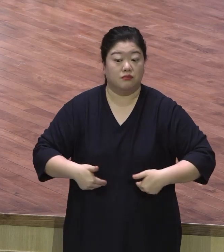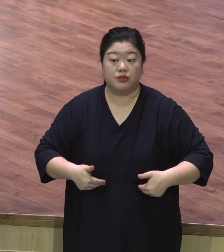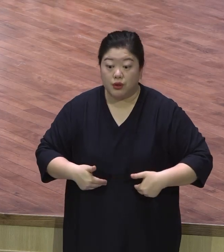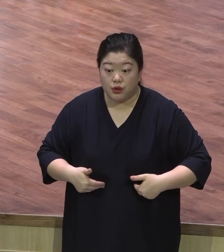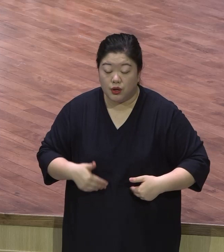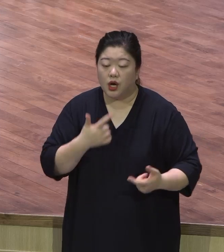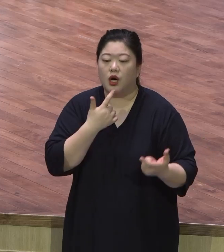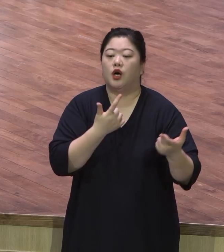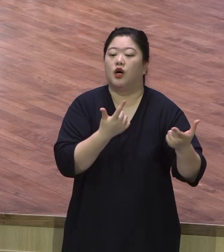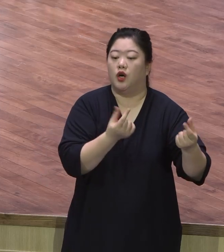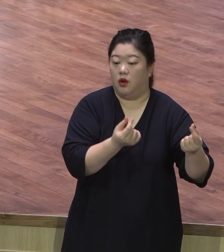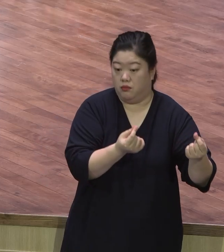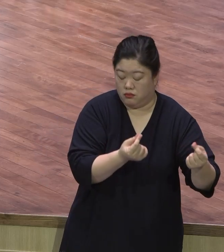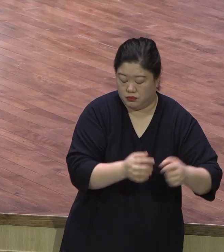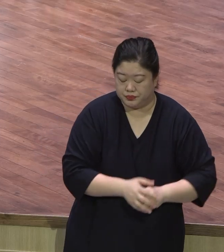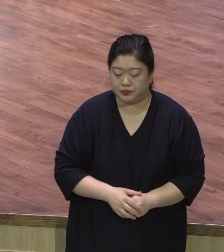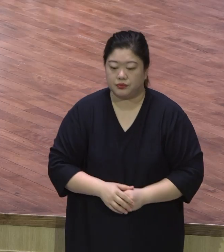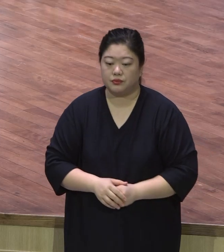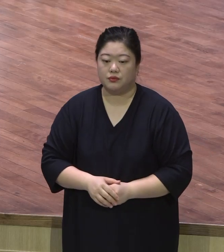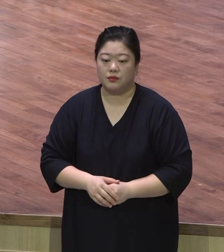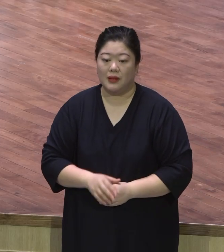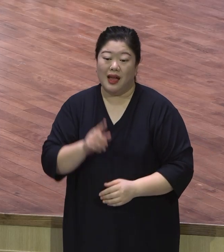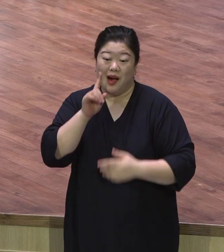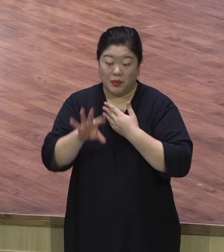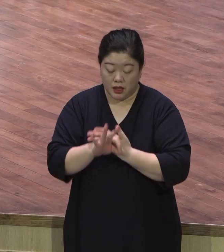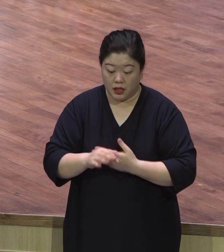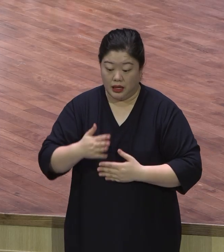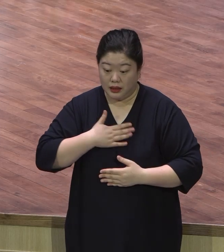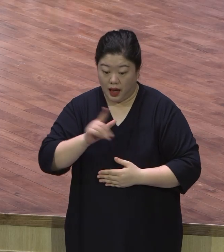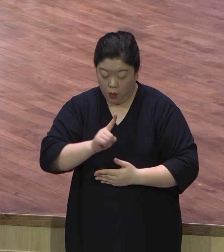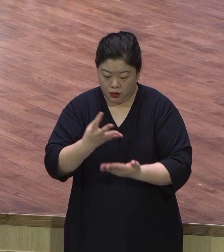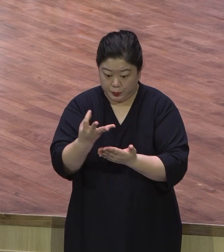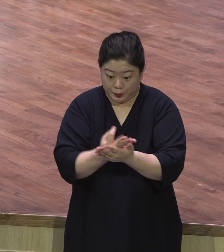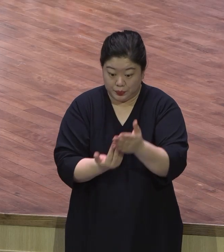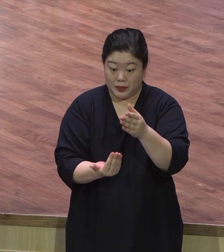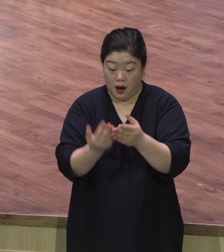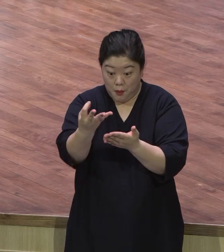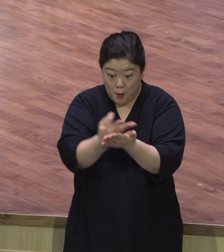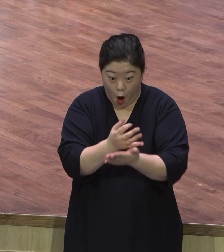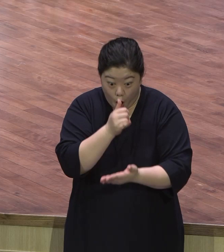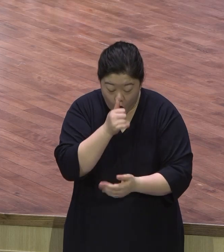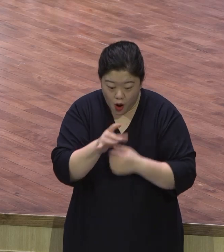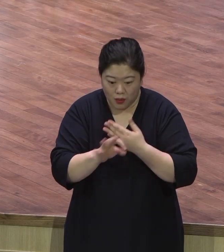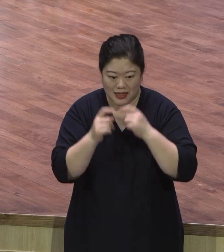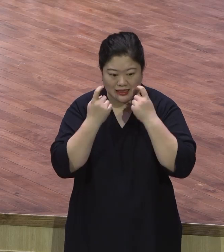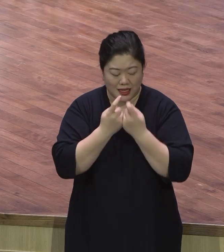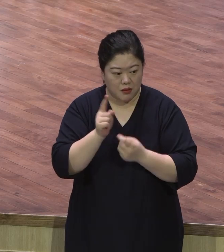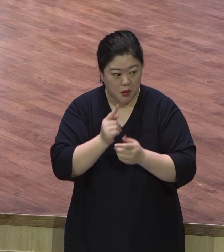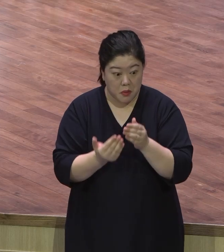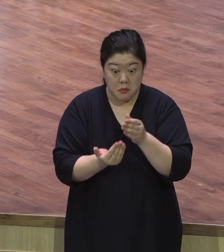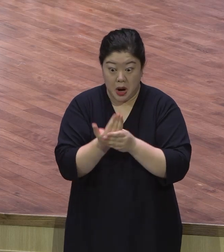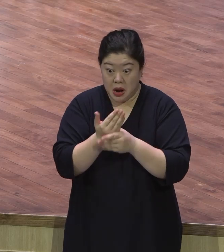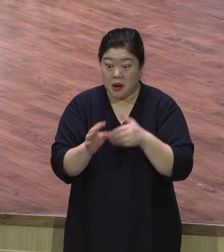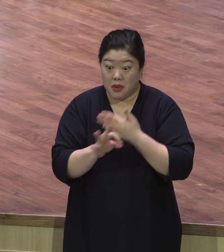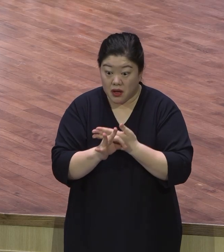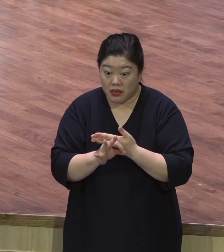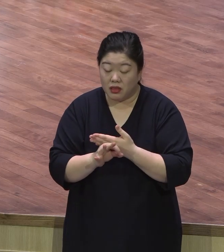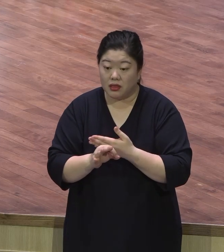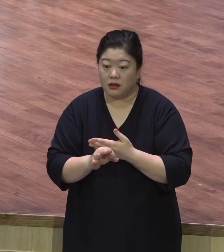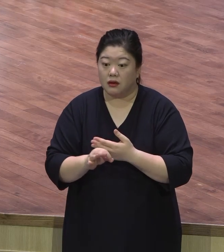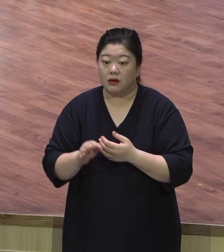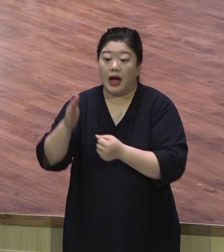것을 가지고 보금을 위해서 하나님의 나라를 위해서 지금 쓰라는 것입니다.